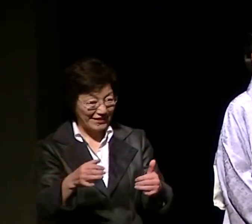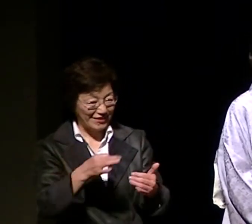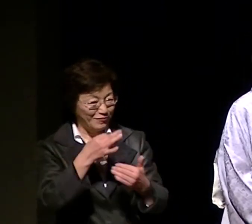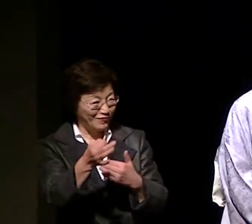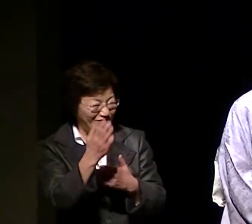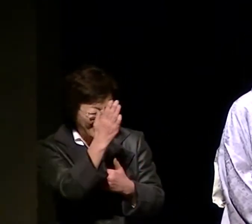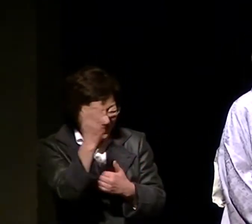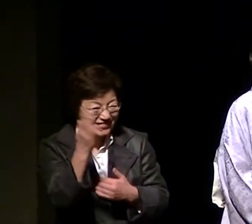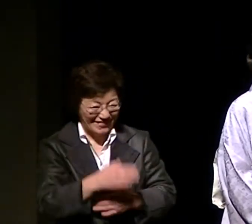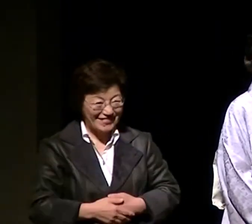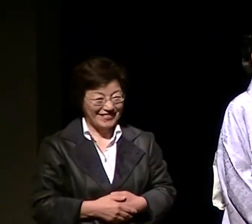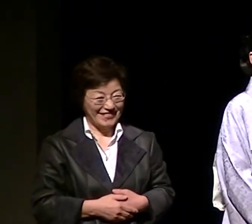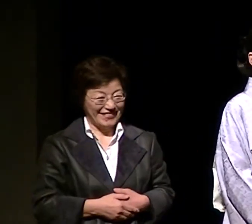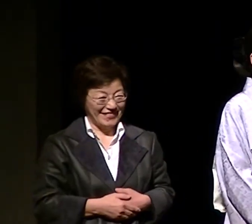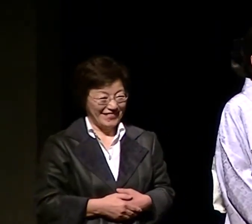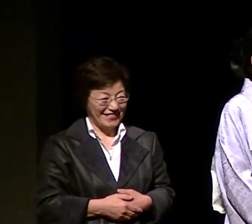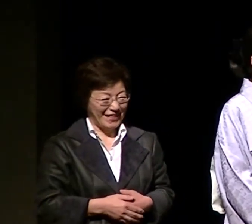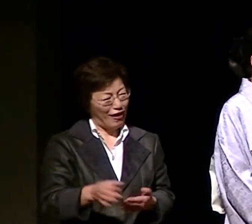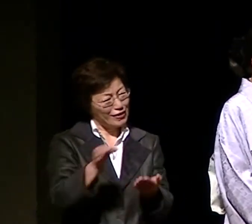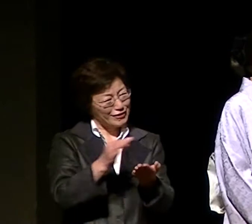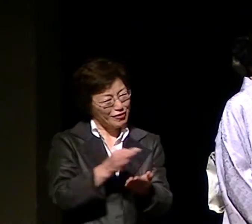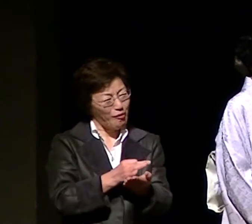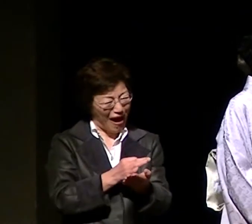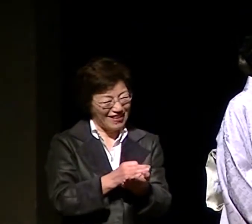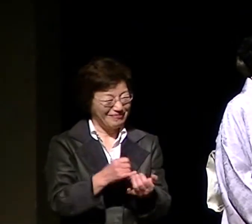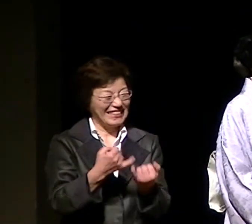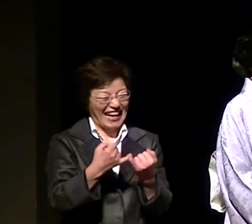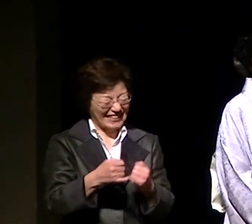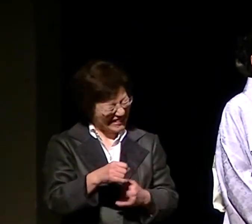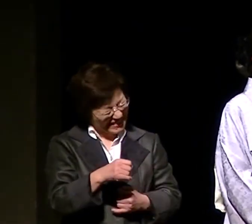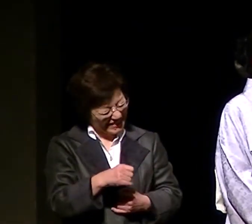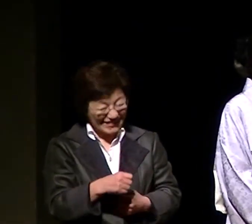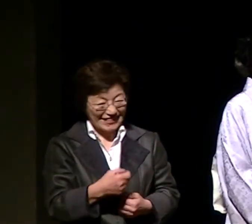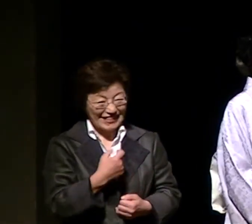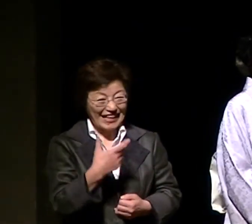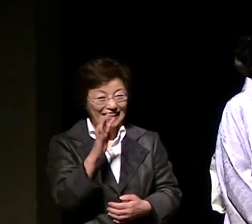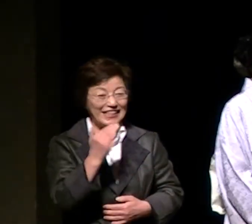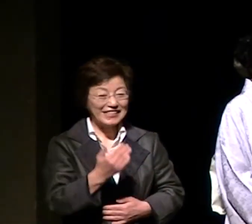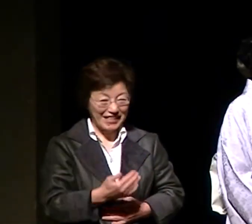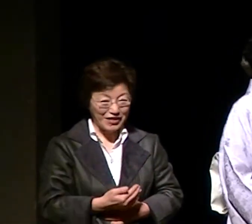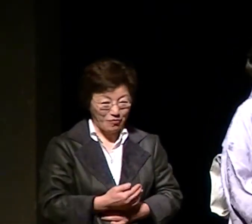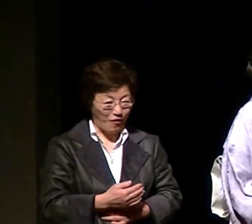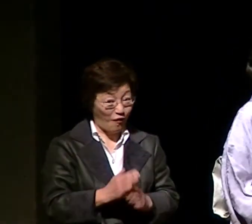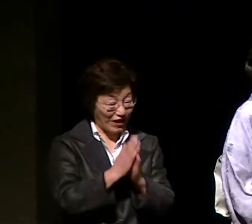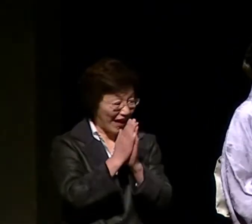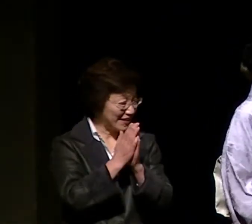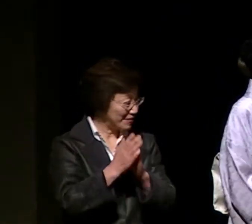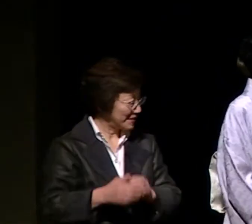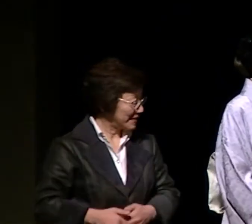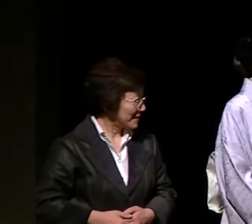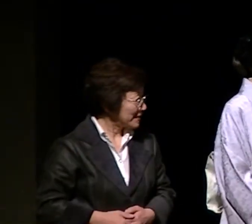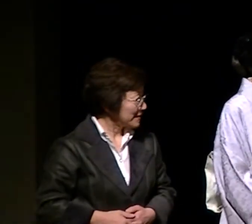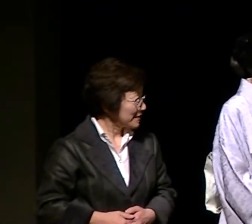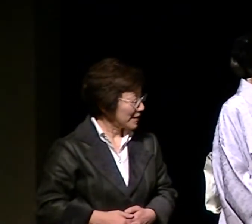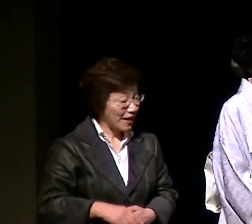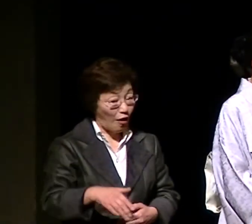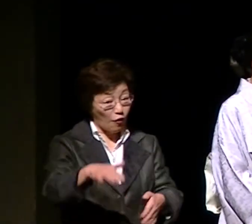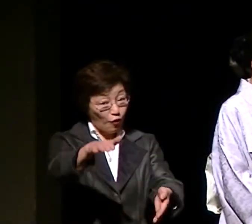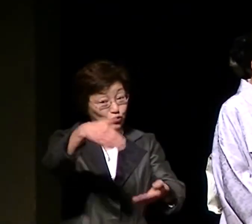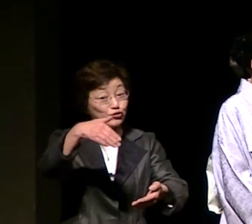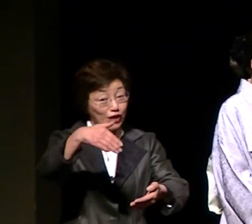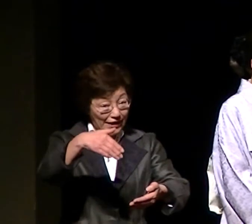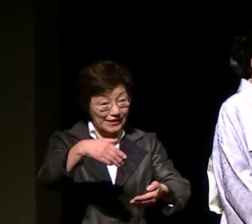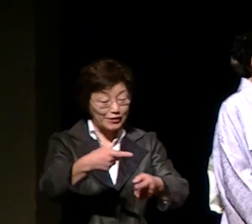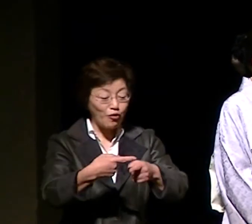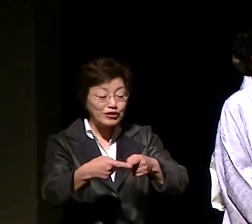をお願いいたします。なんか商売文句みたいで感じですけども、はい、その収益の一部は